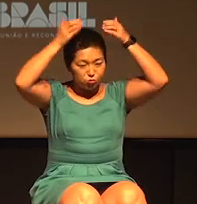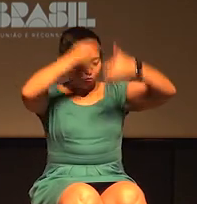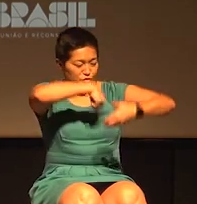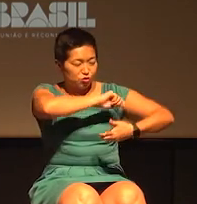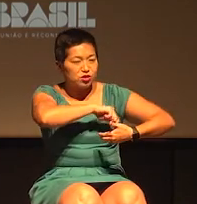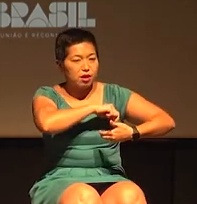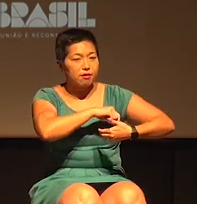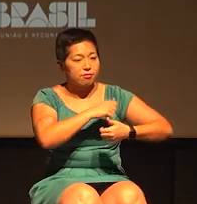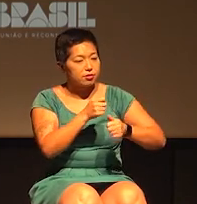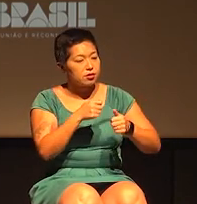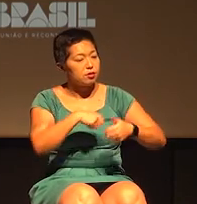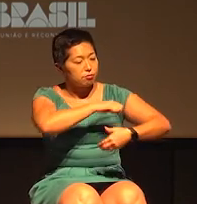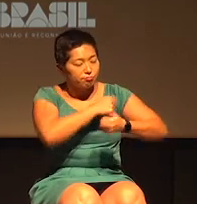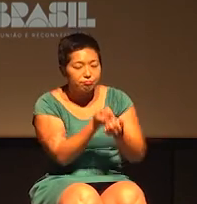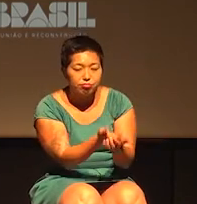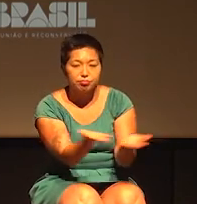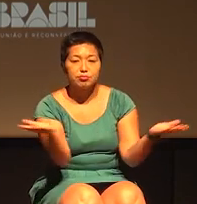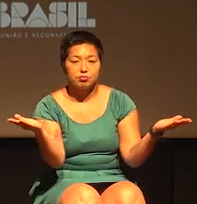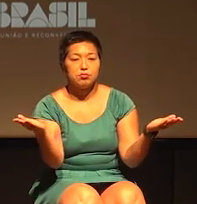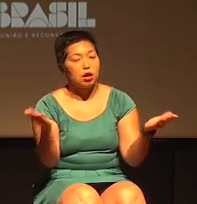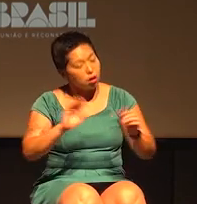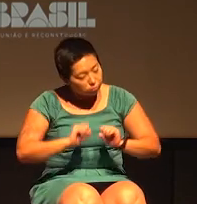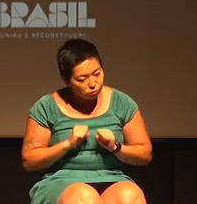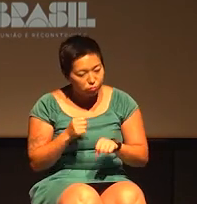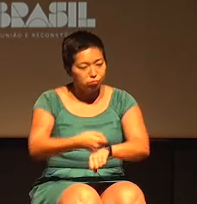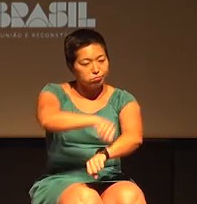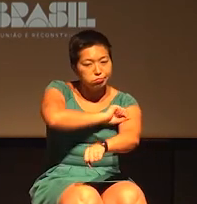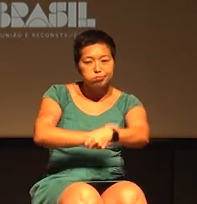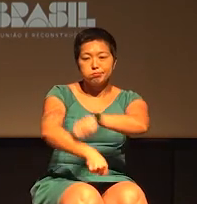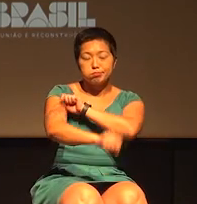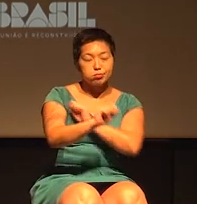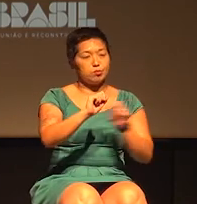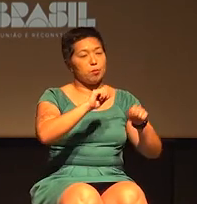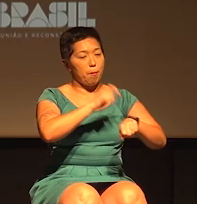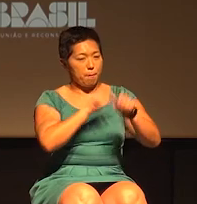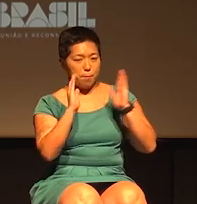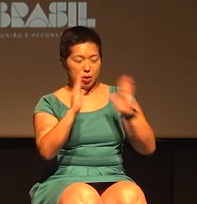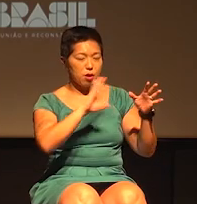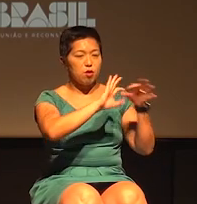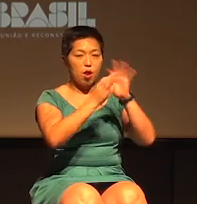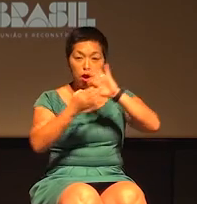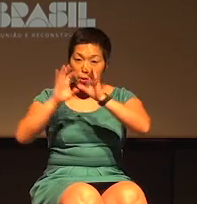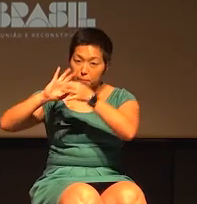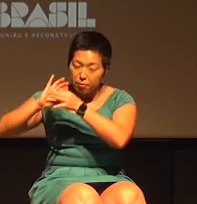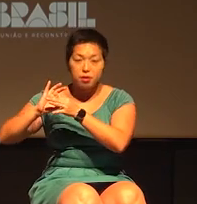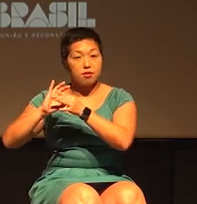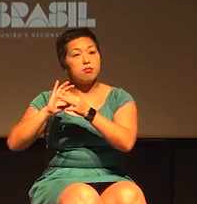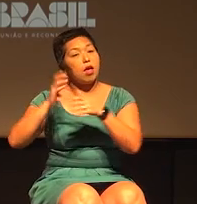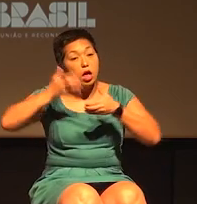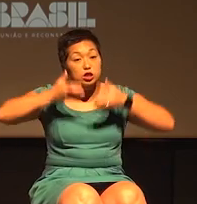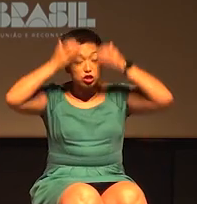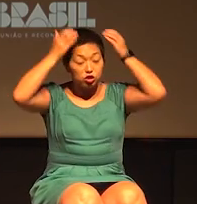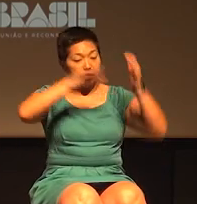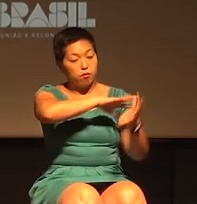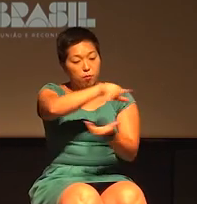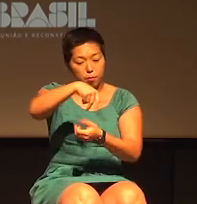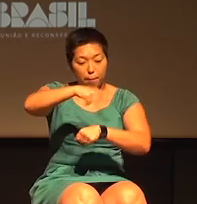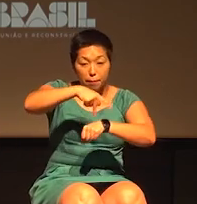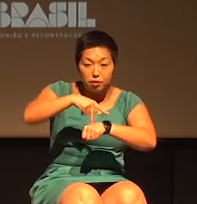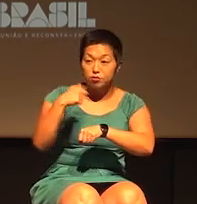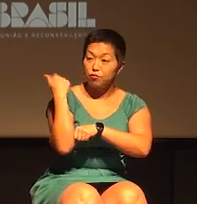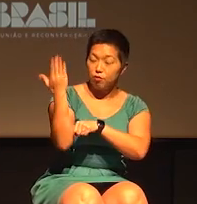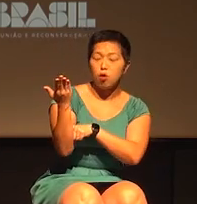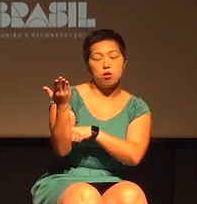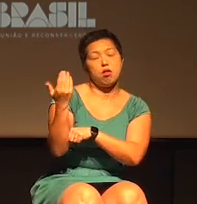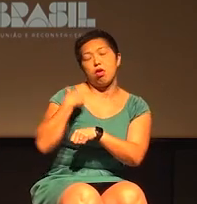para todo mundo né eles se juntaram fizeram uma Força Tarefa nas olimpíadas tal sim chefes internacionais e eu me identifiquei até porque é